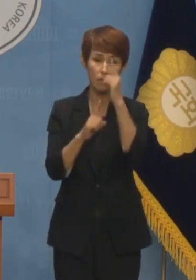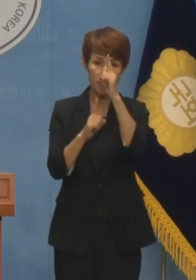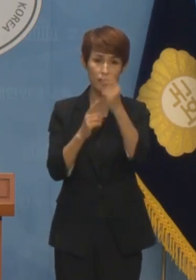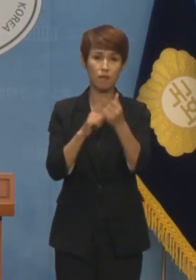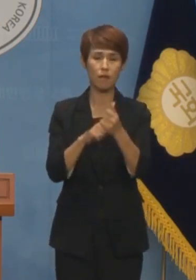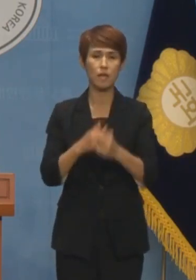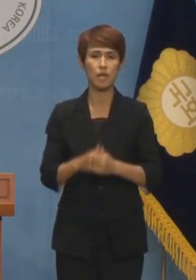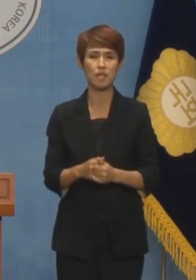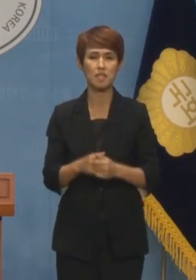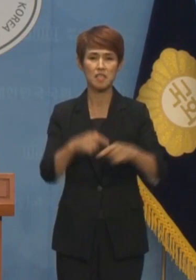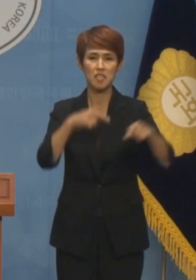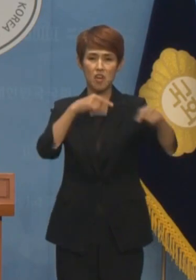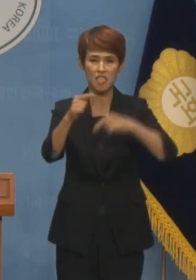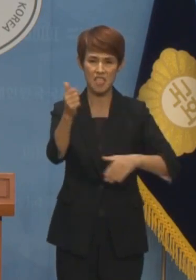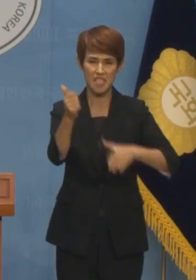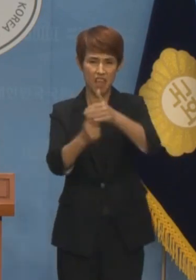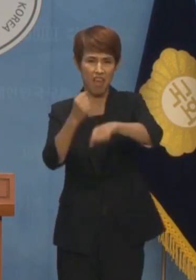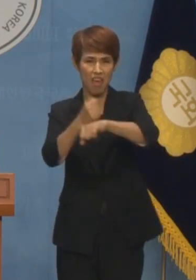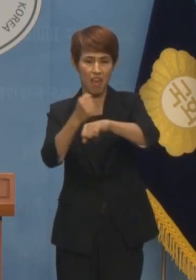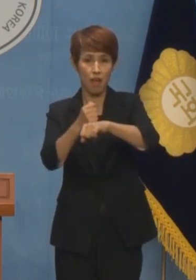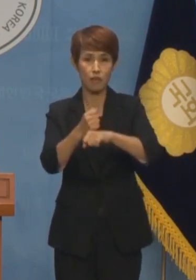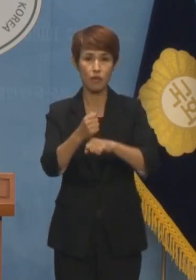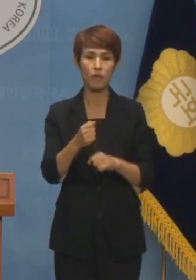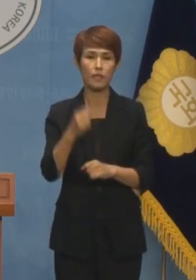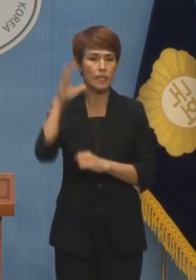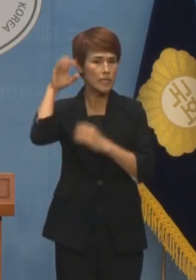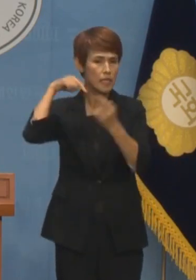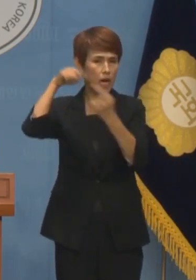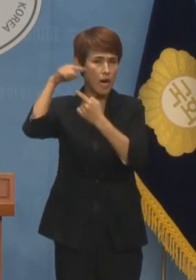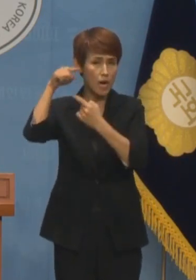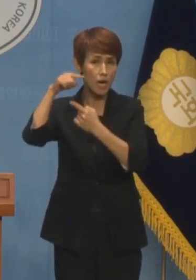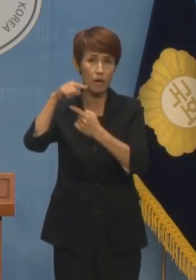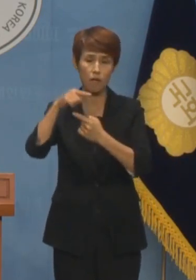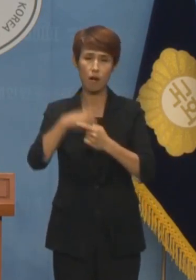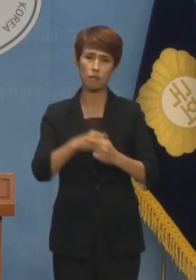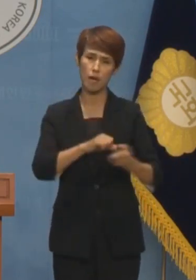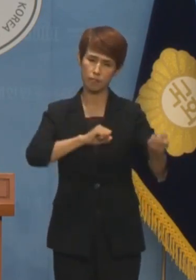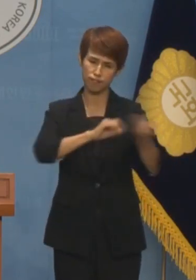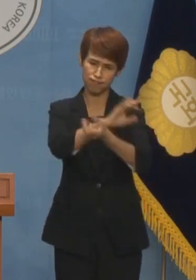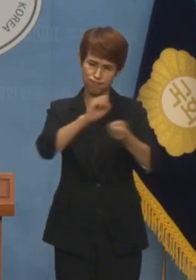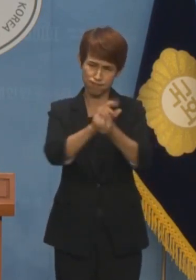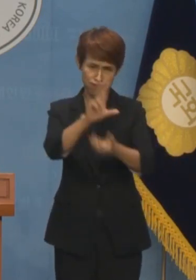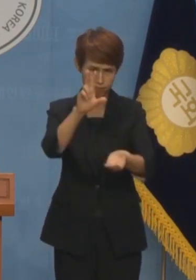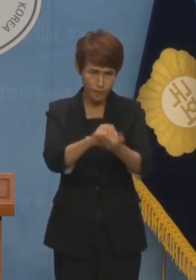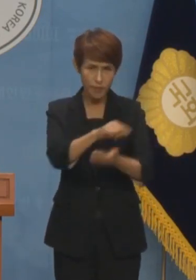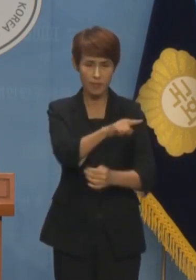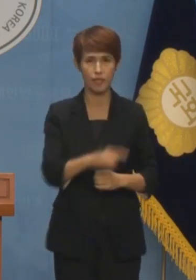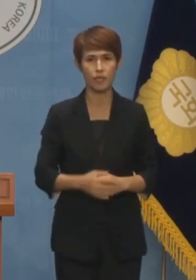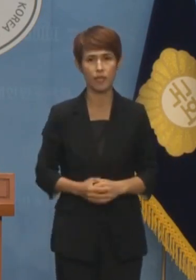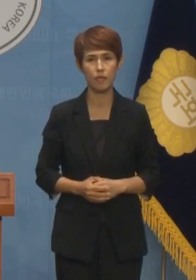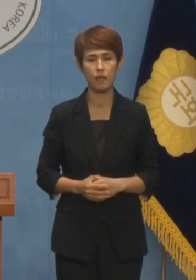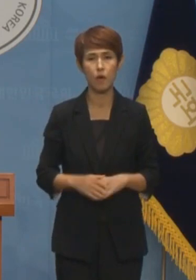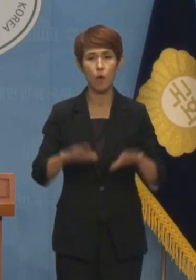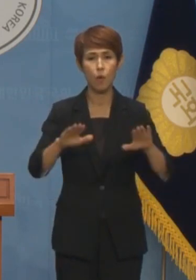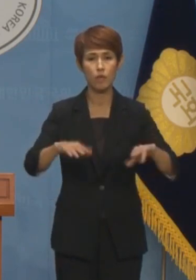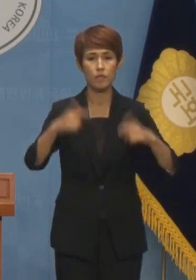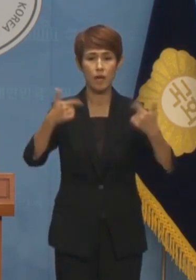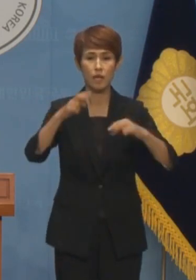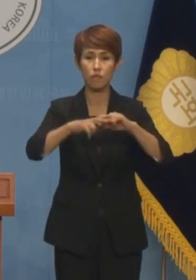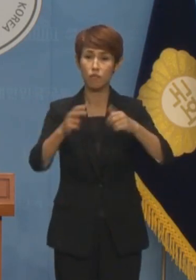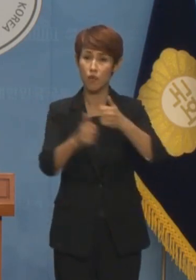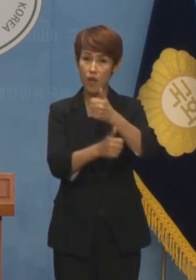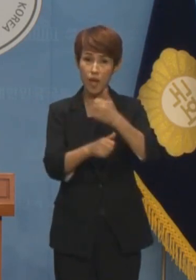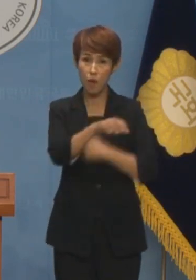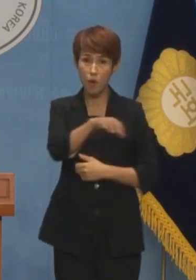퍼붓더니 인사청문회까지 진흙탕, 난장판으로 만들려 하고 있습니다. 오늘 국회 상임위